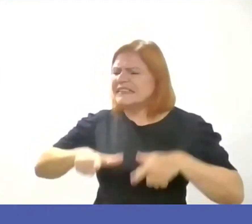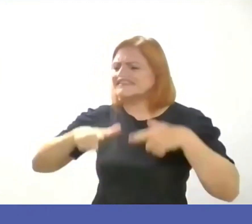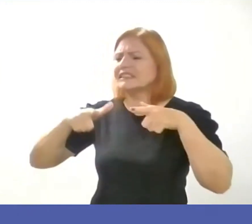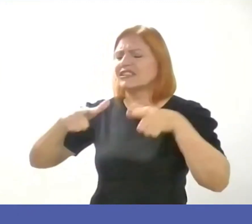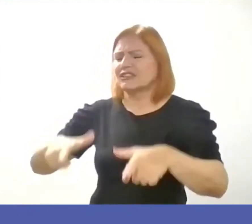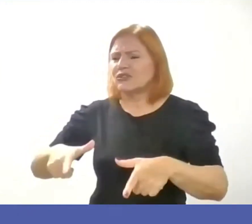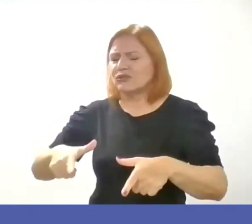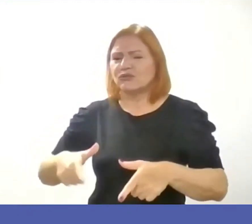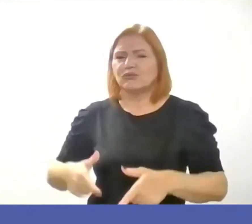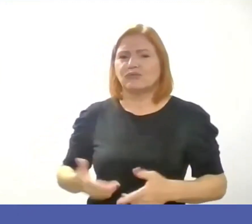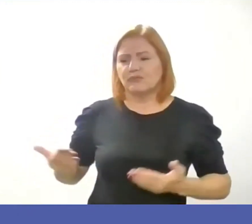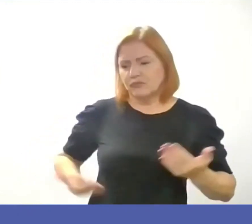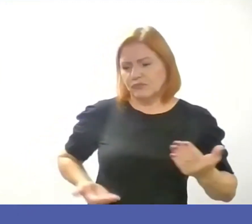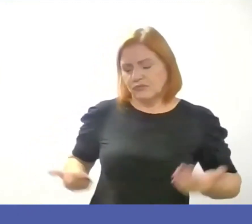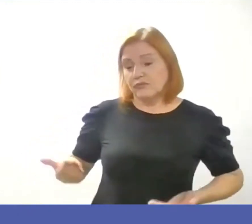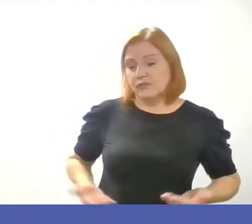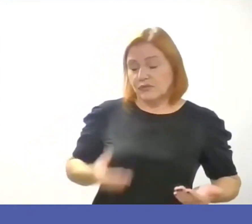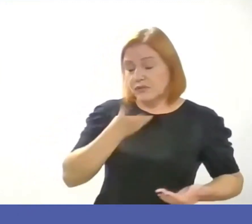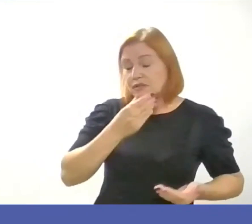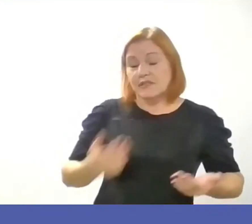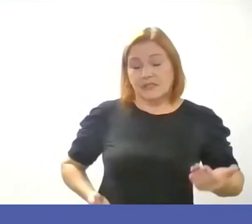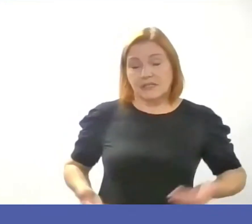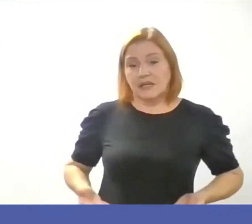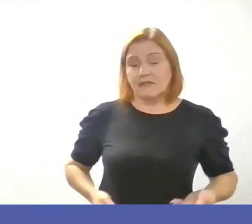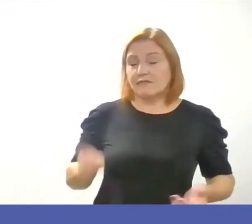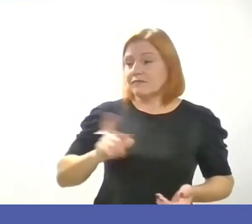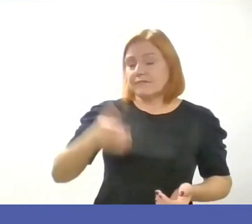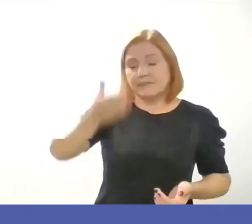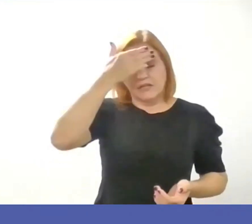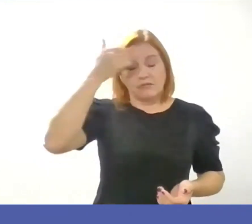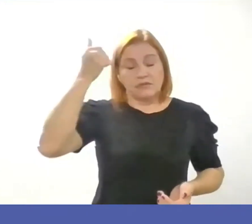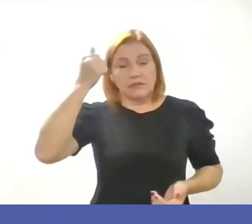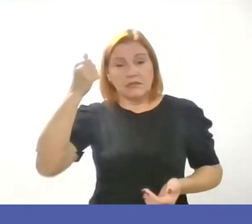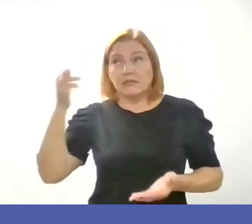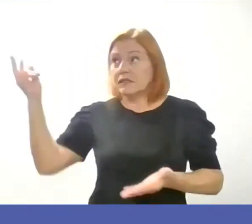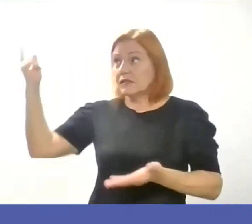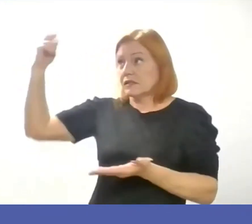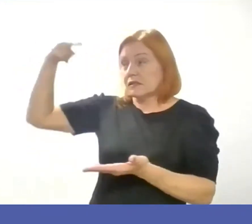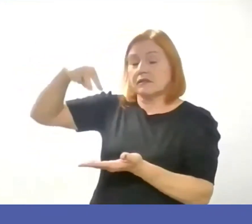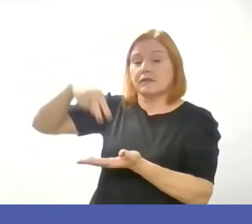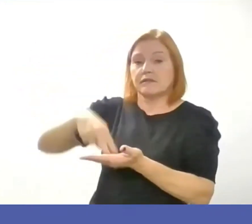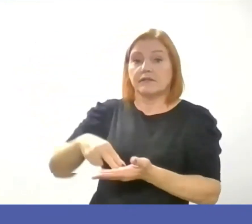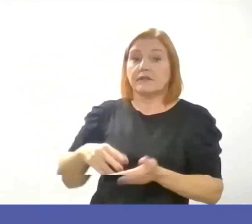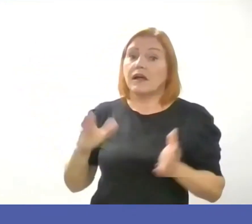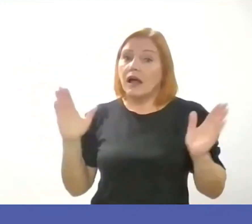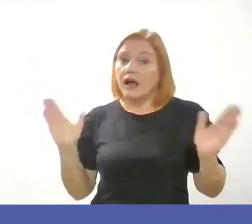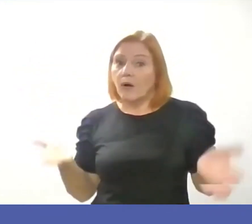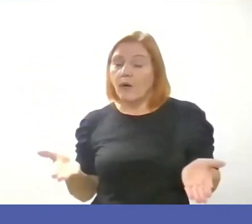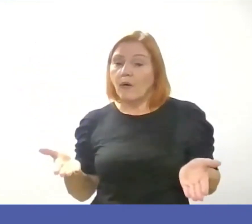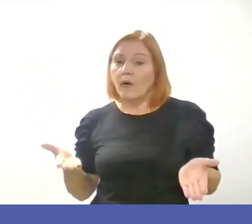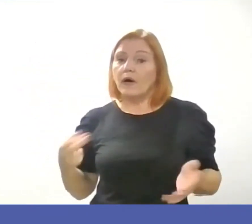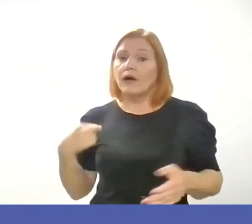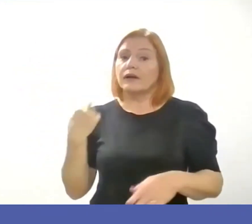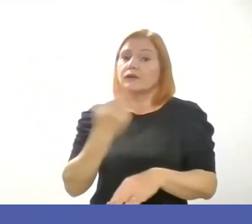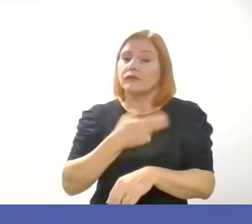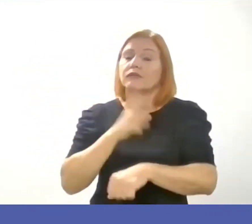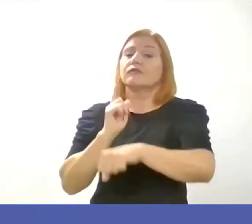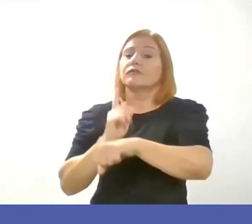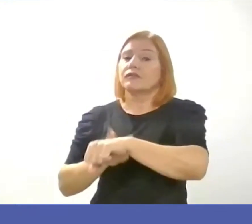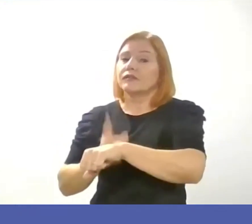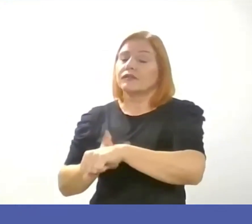será esquecido na vinda do Senhor. Agora chegou a nossa vez. Temos a palavra